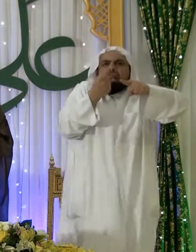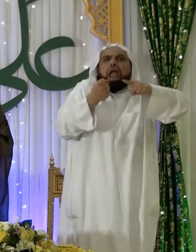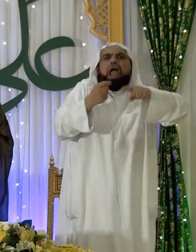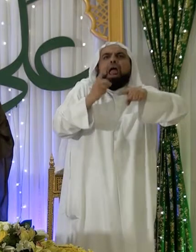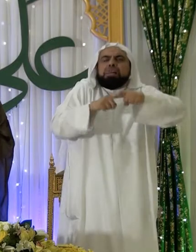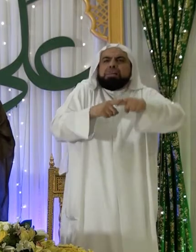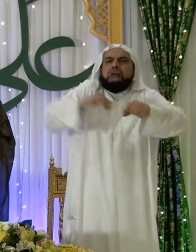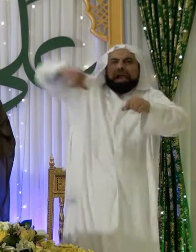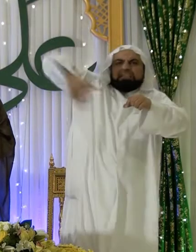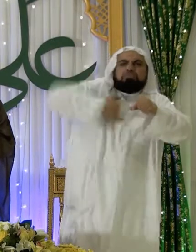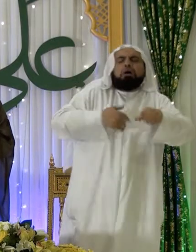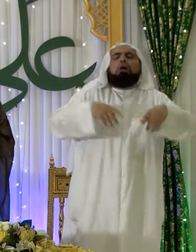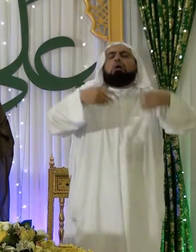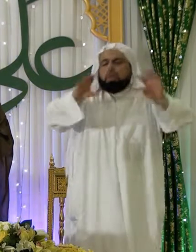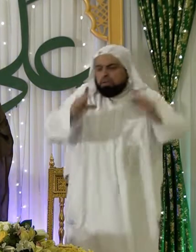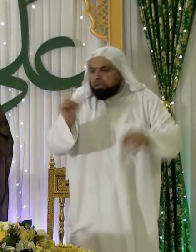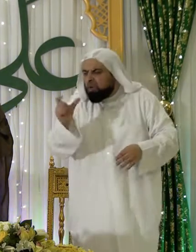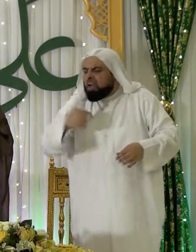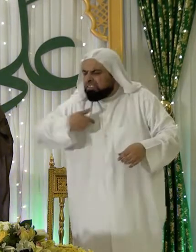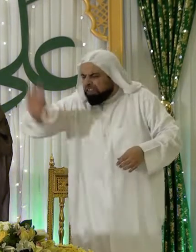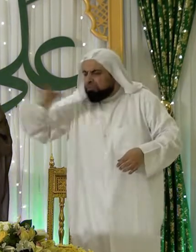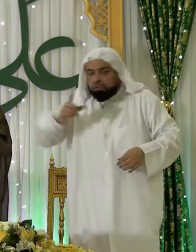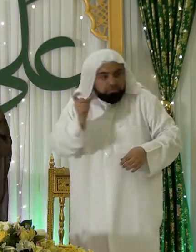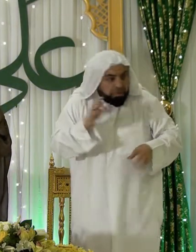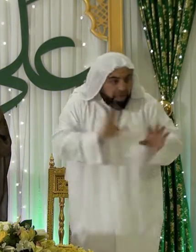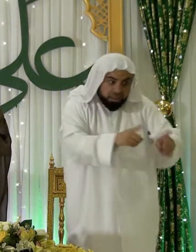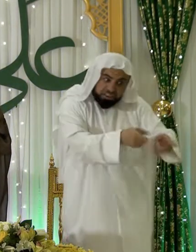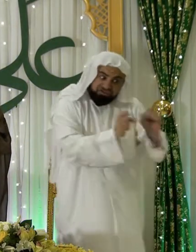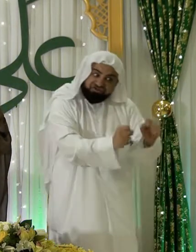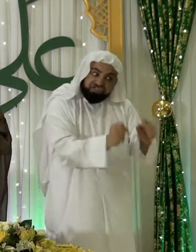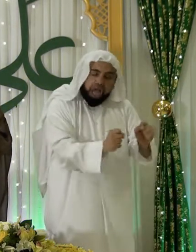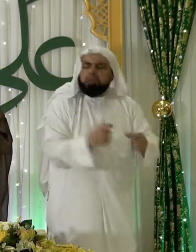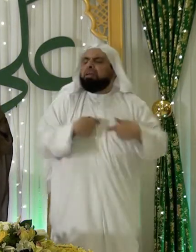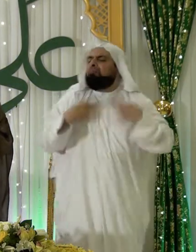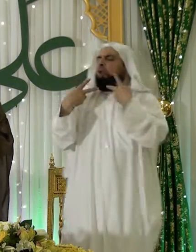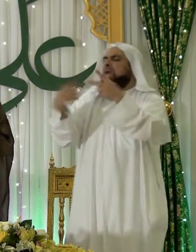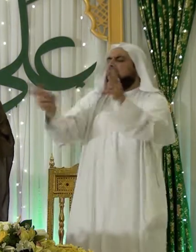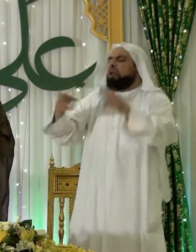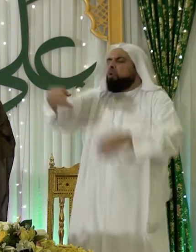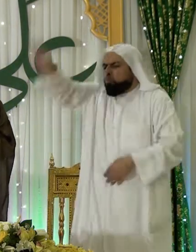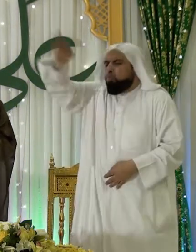من علي أن يبيت على فراشه،